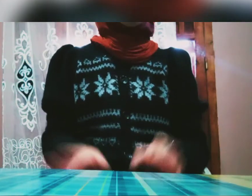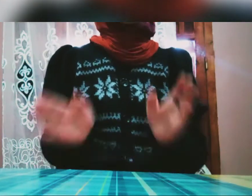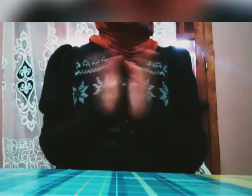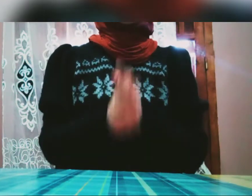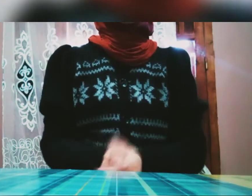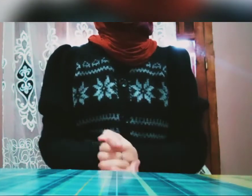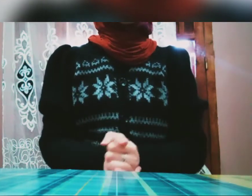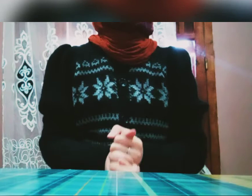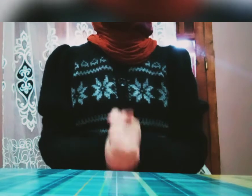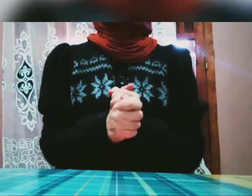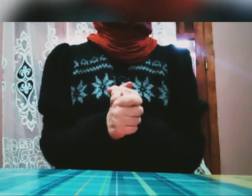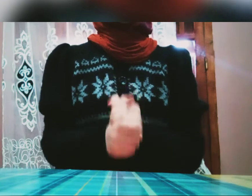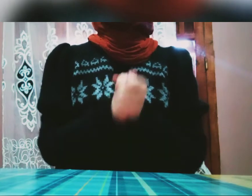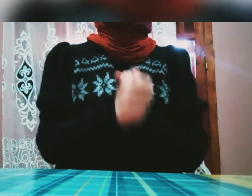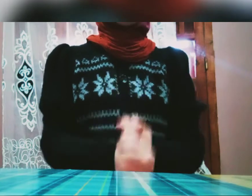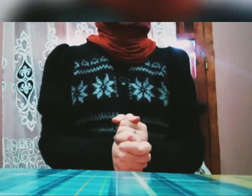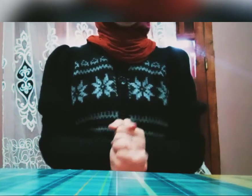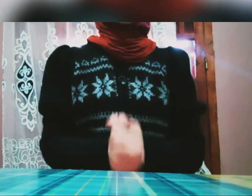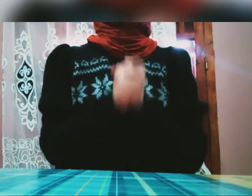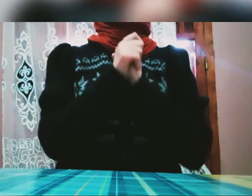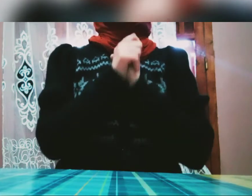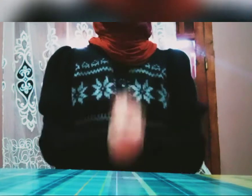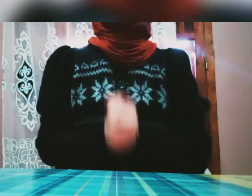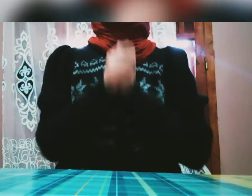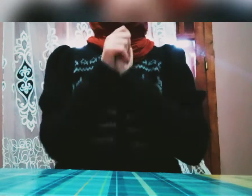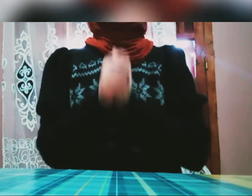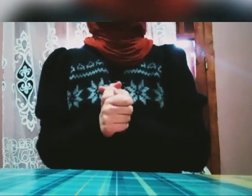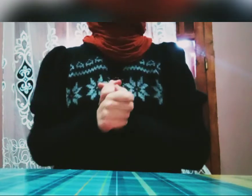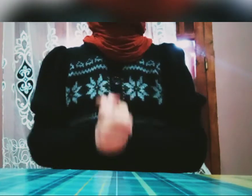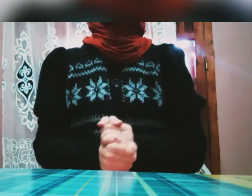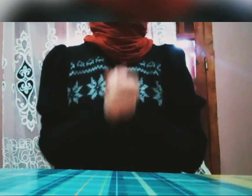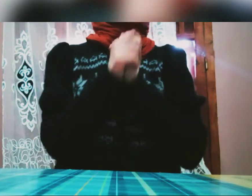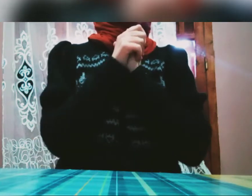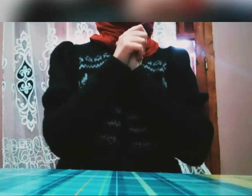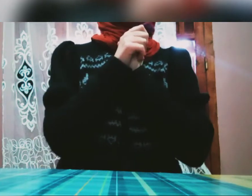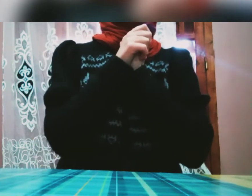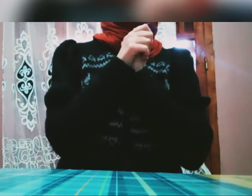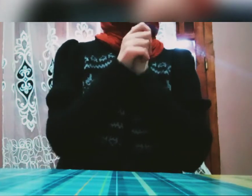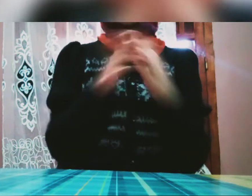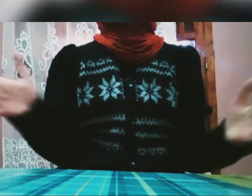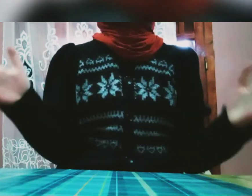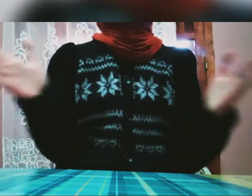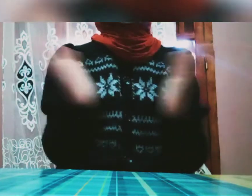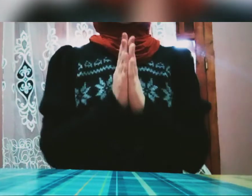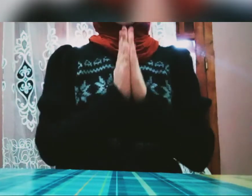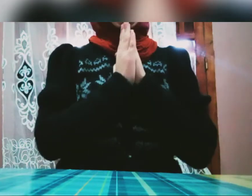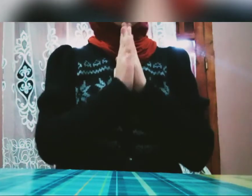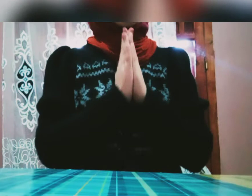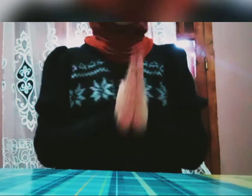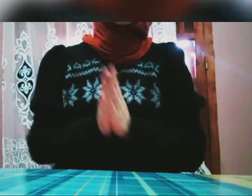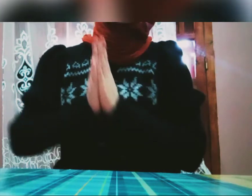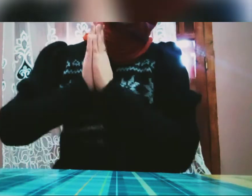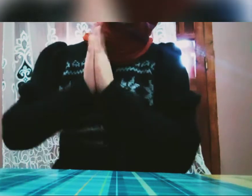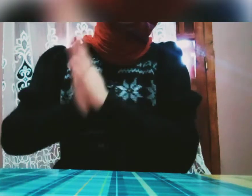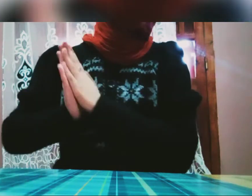أول حاجة الالتزام، الالتزام أنك تكون ملتزم، حاب تنجح لازم تكون